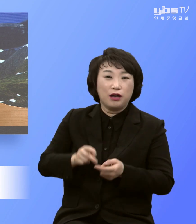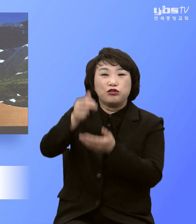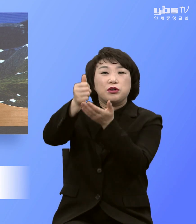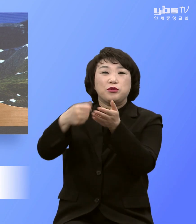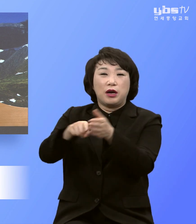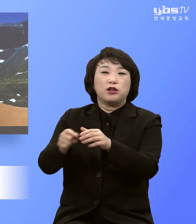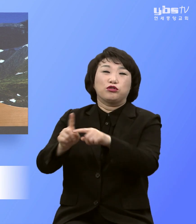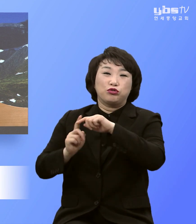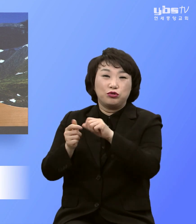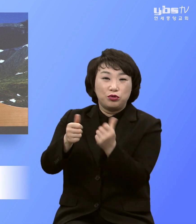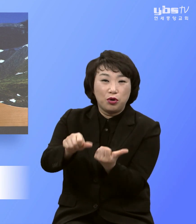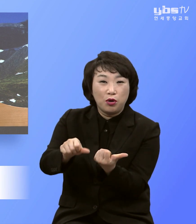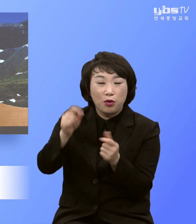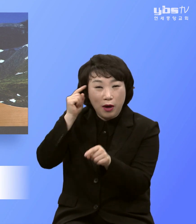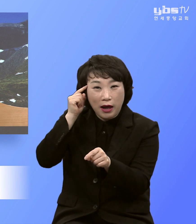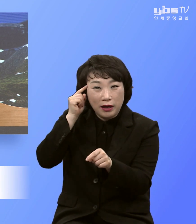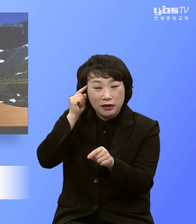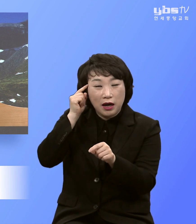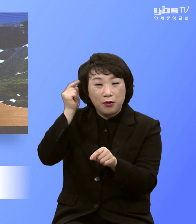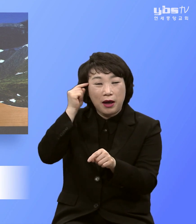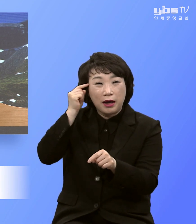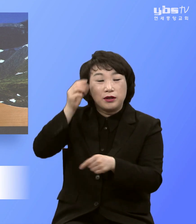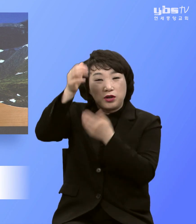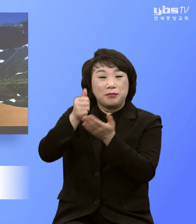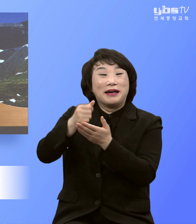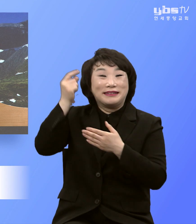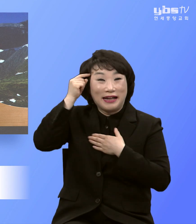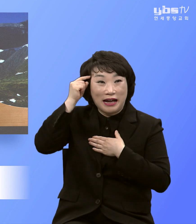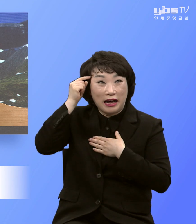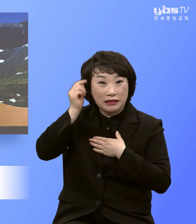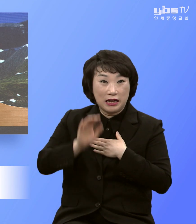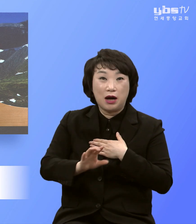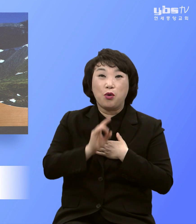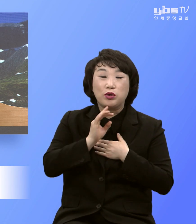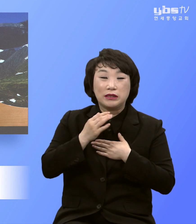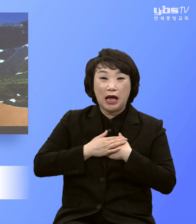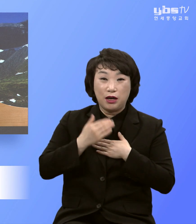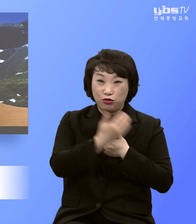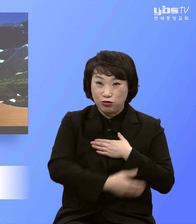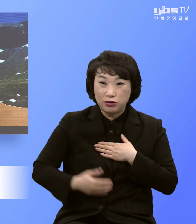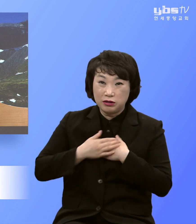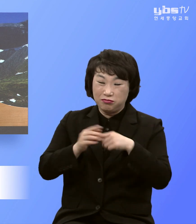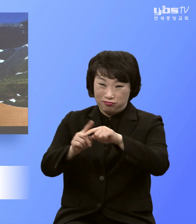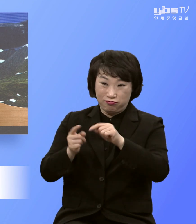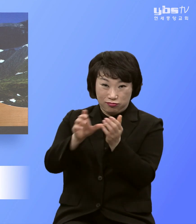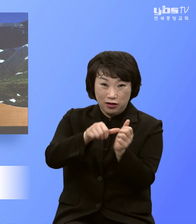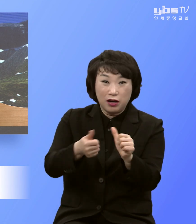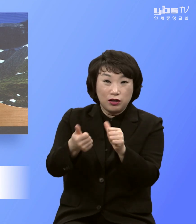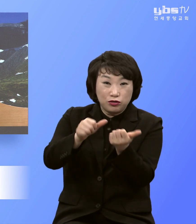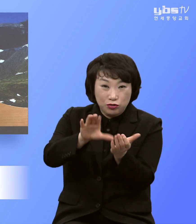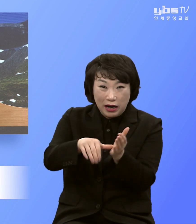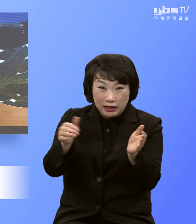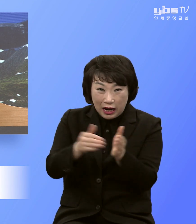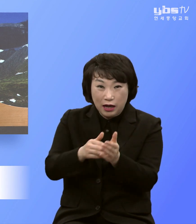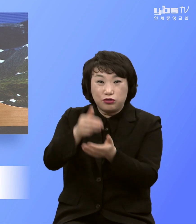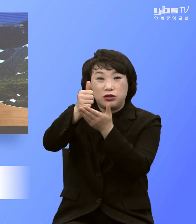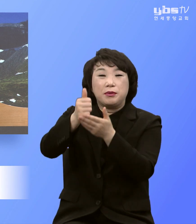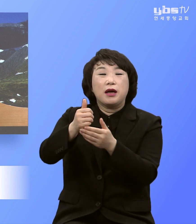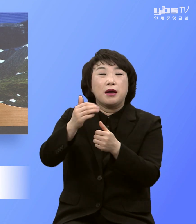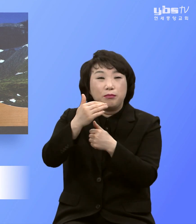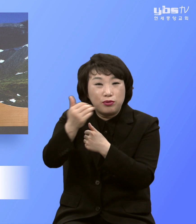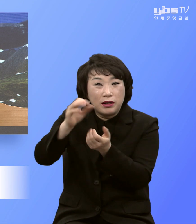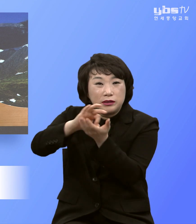않습니까? 이게 뭐냐? 성령의 생각은 오직 내 육신을 순교하기까지 주님이